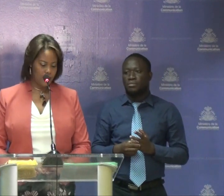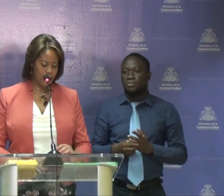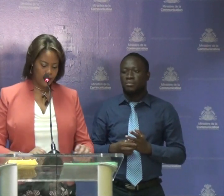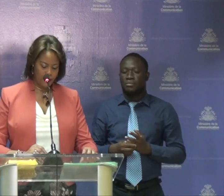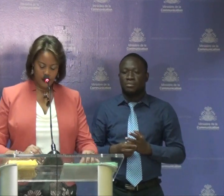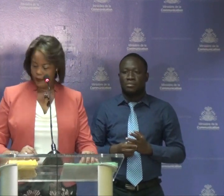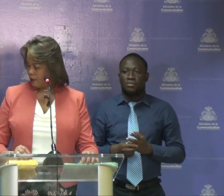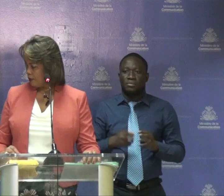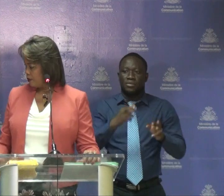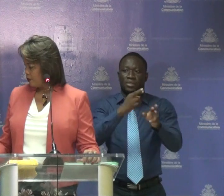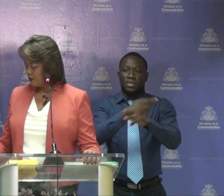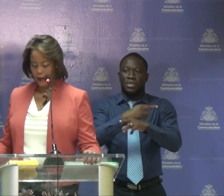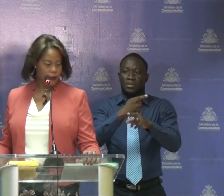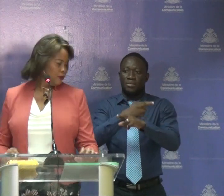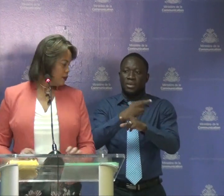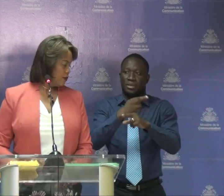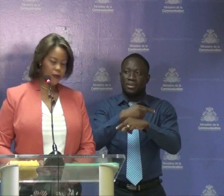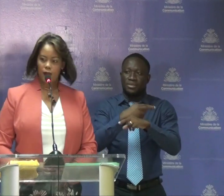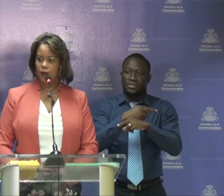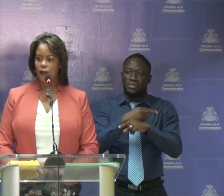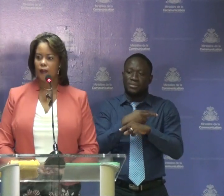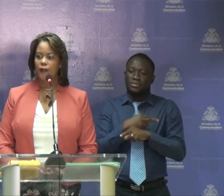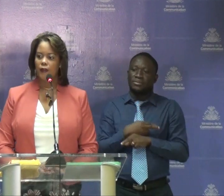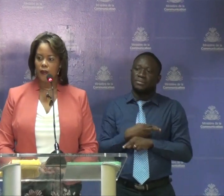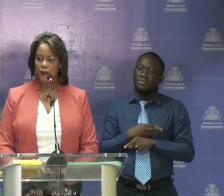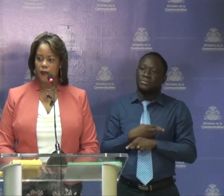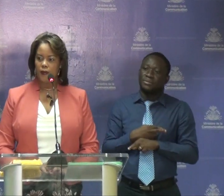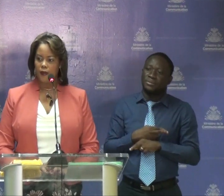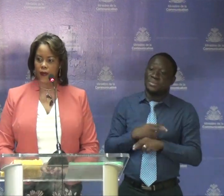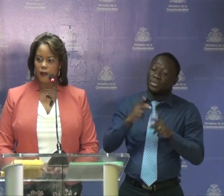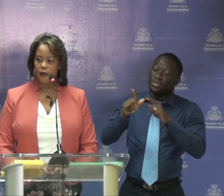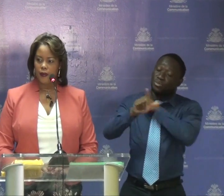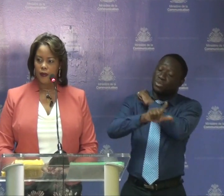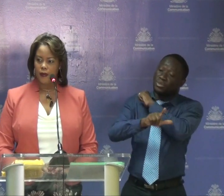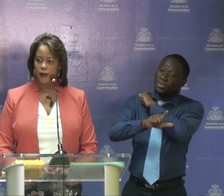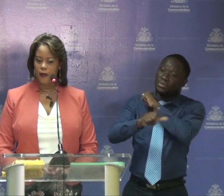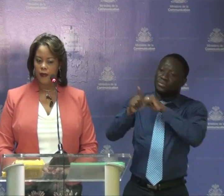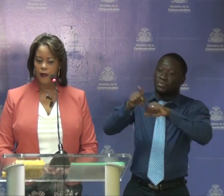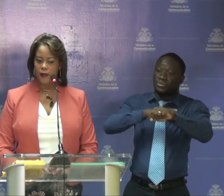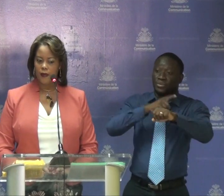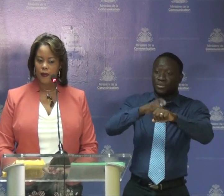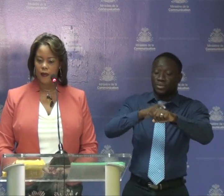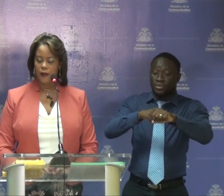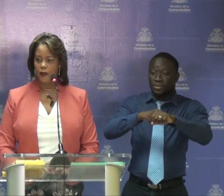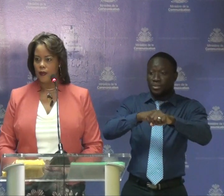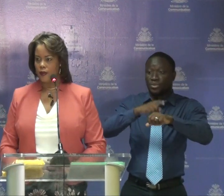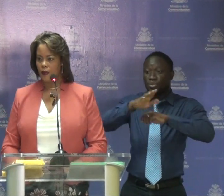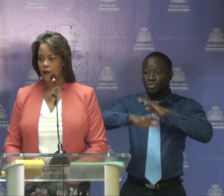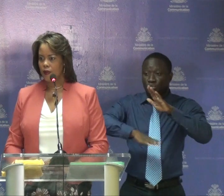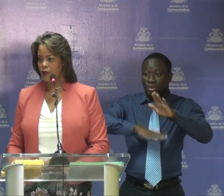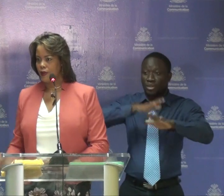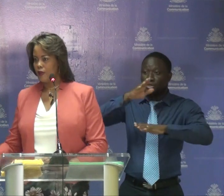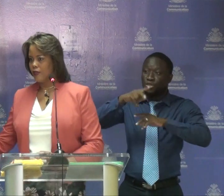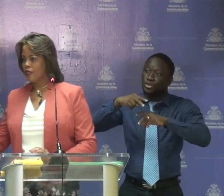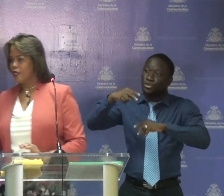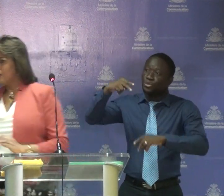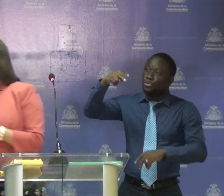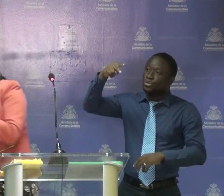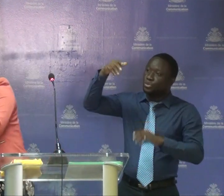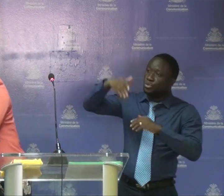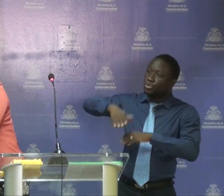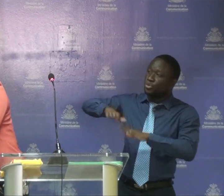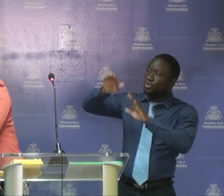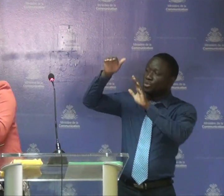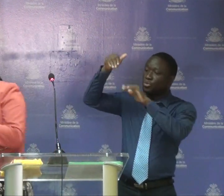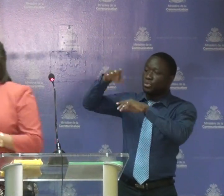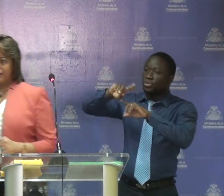sites. Moi-même, c'est mon Léogan. Longtemps, dès qu'on fait bousquer, monter tête mon aller dans la grotte en